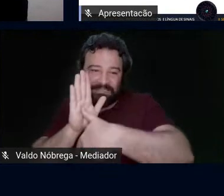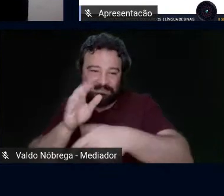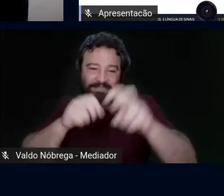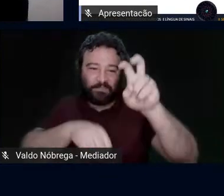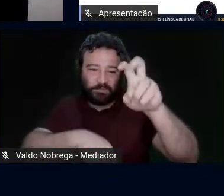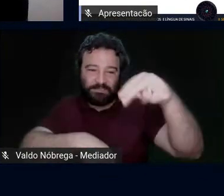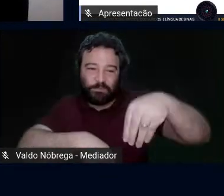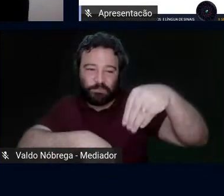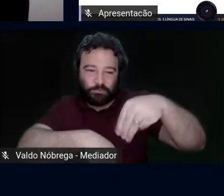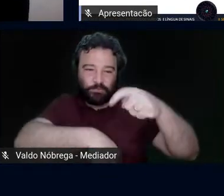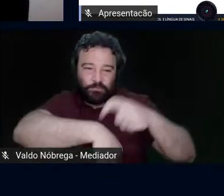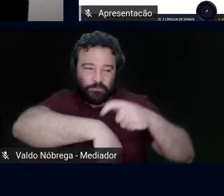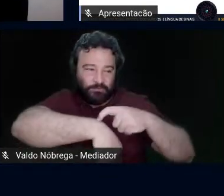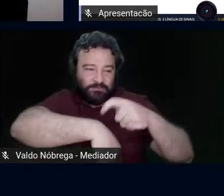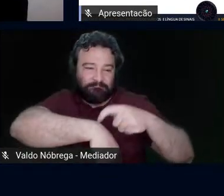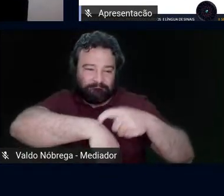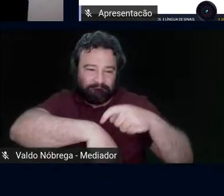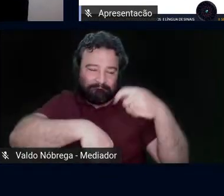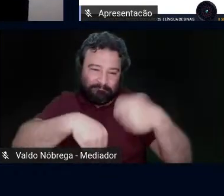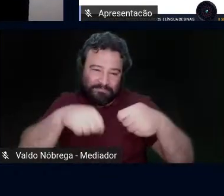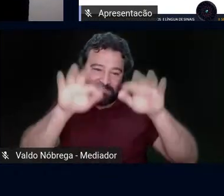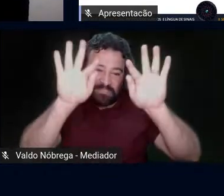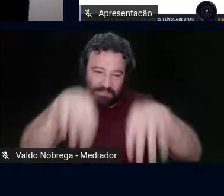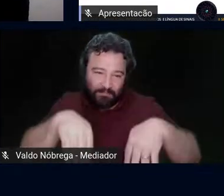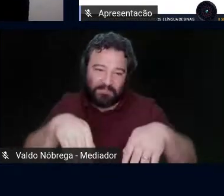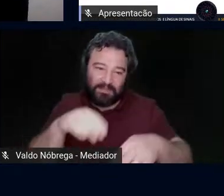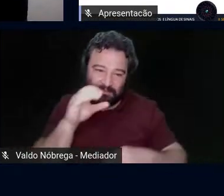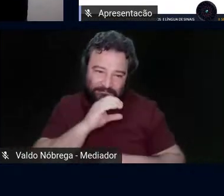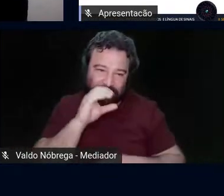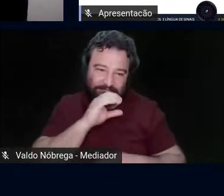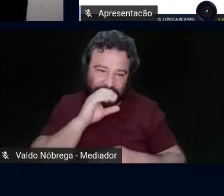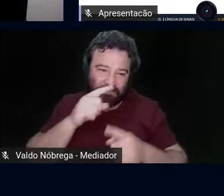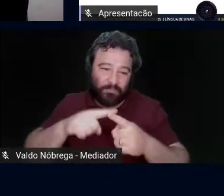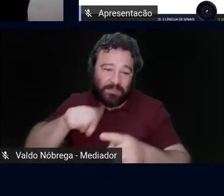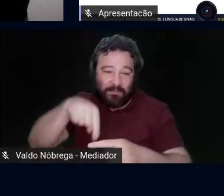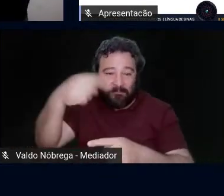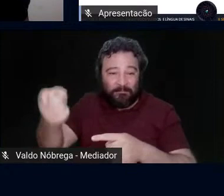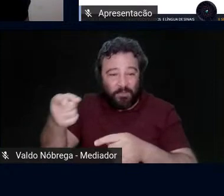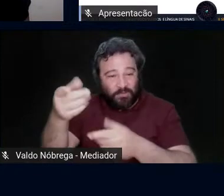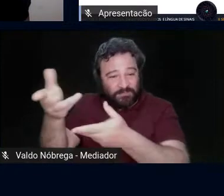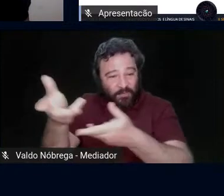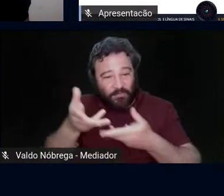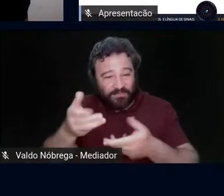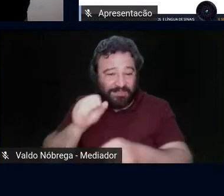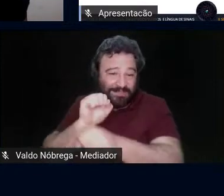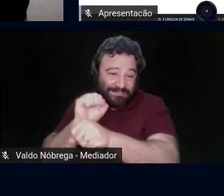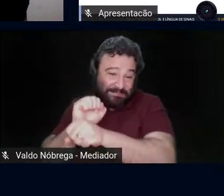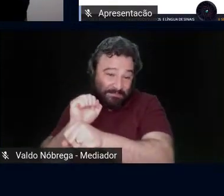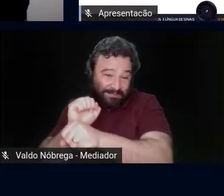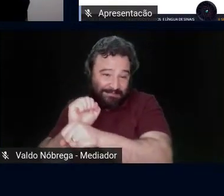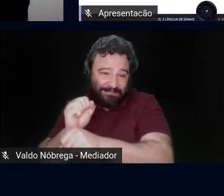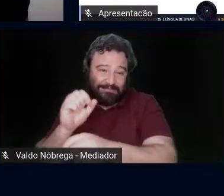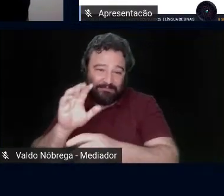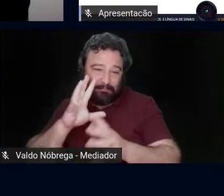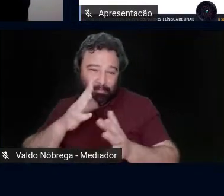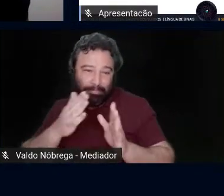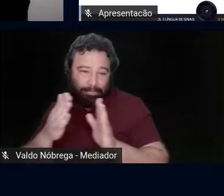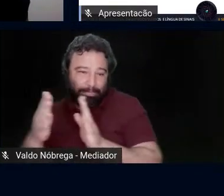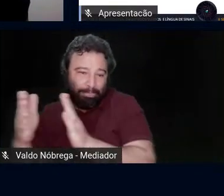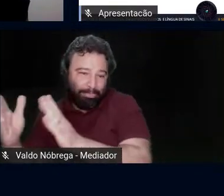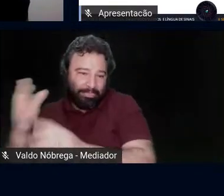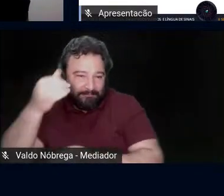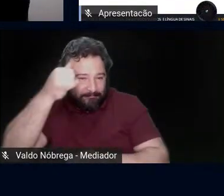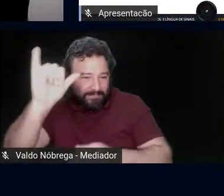atenção, pede desculpa pelo atraso eh do tempo, mas a gente já tá com o tempo realmente